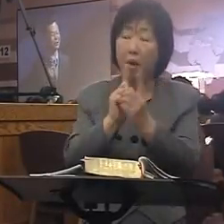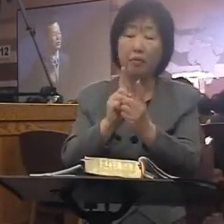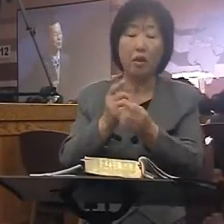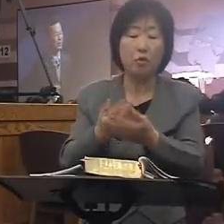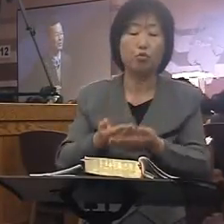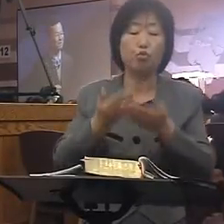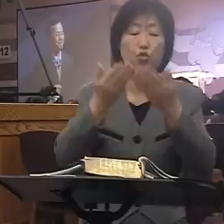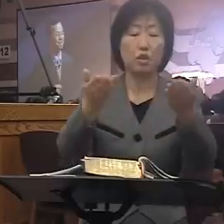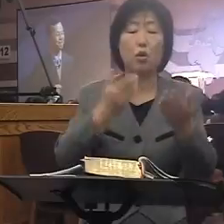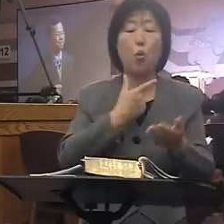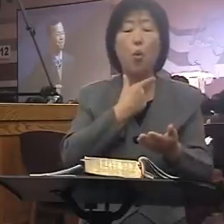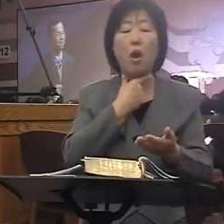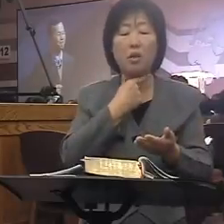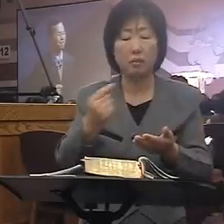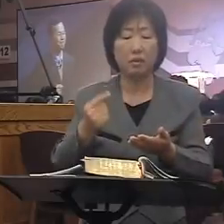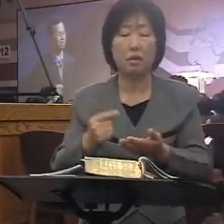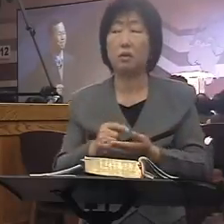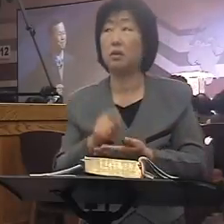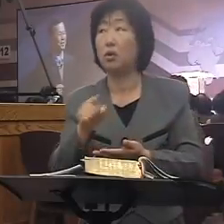원하신다는 것입니다.